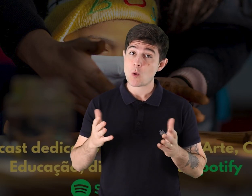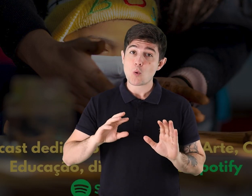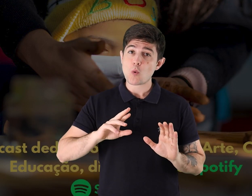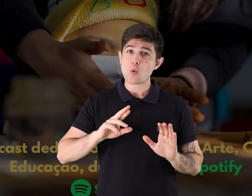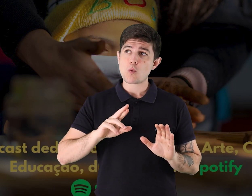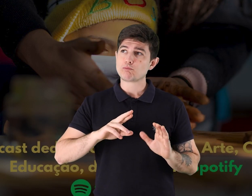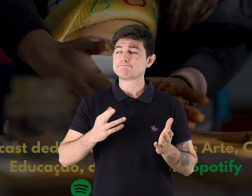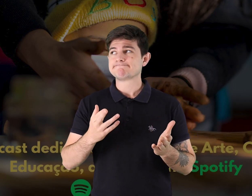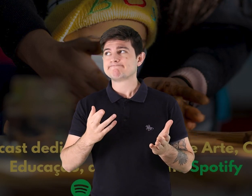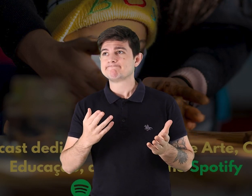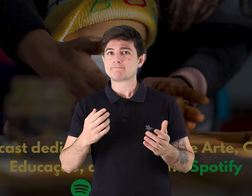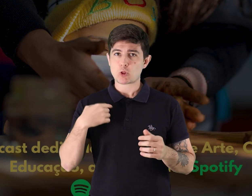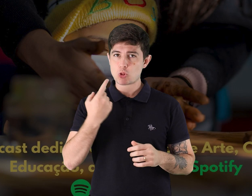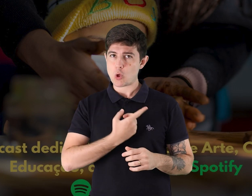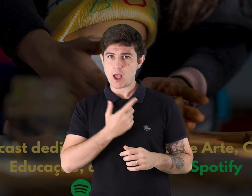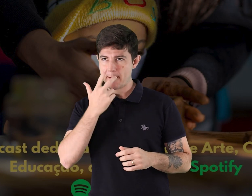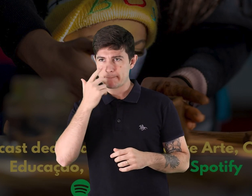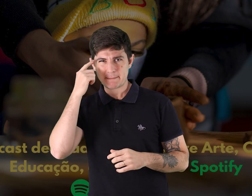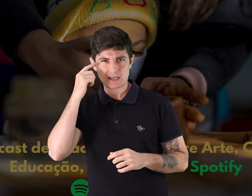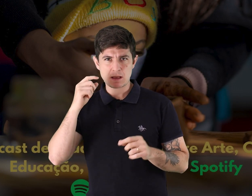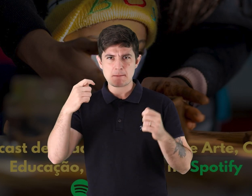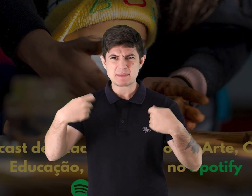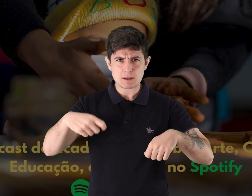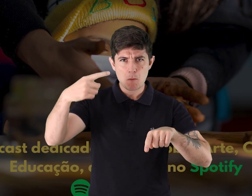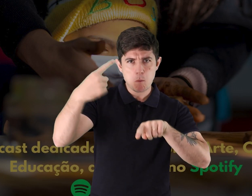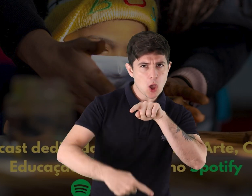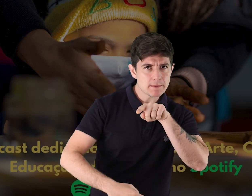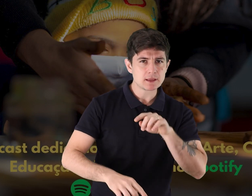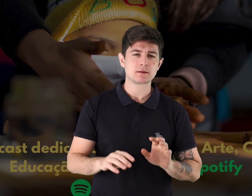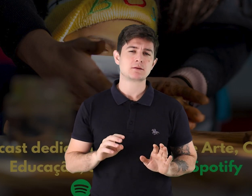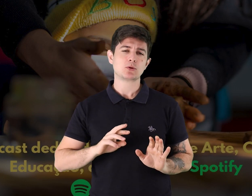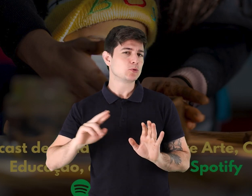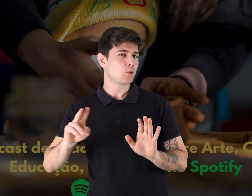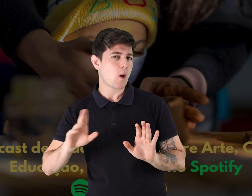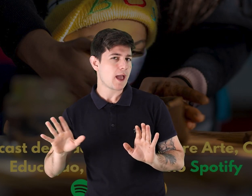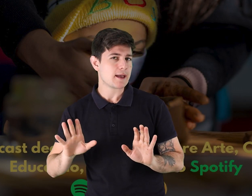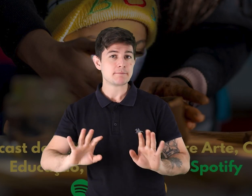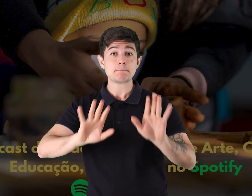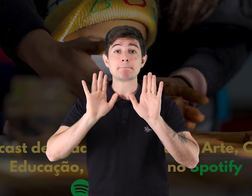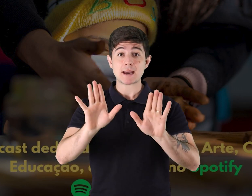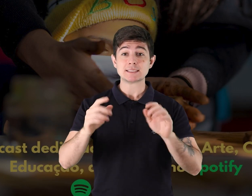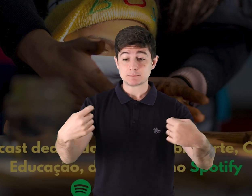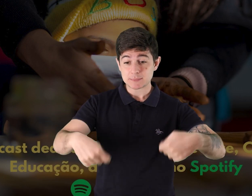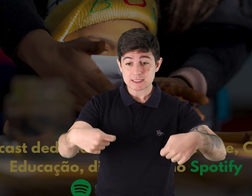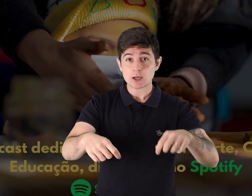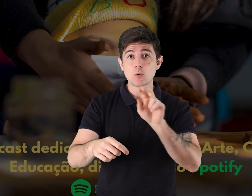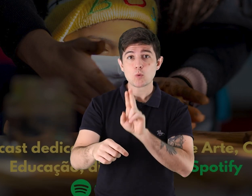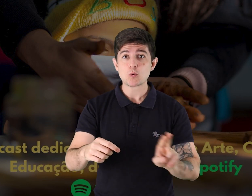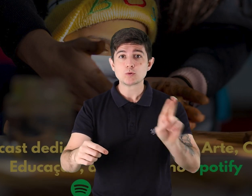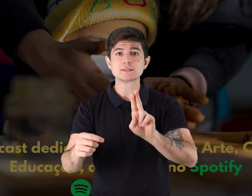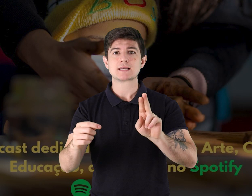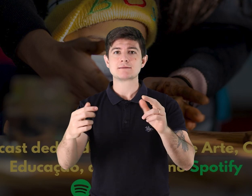falamos o seguinte, não é a proibição do uso das telas, é o uso delas com